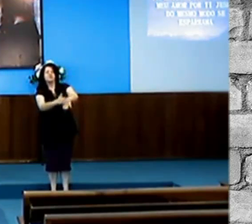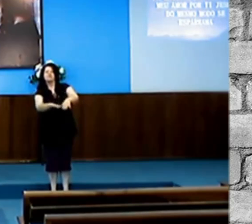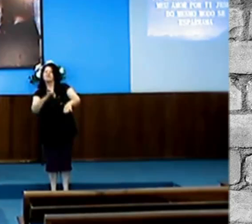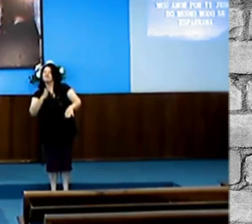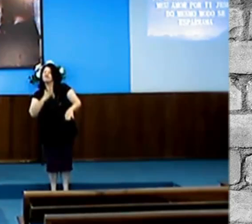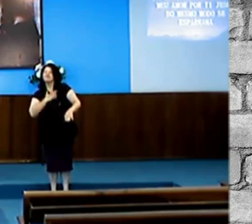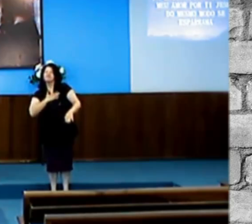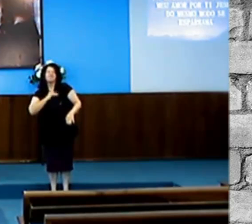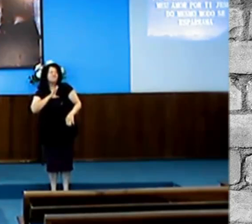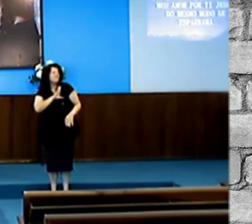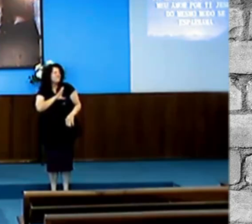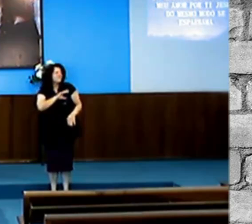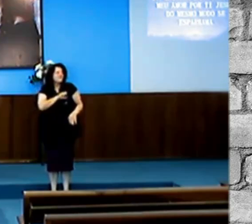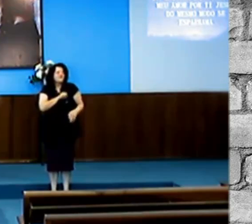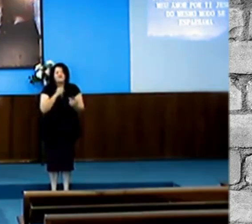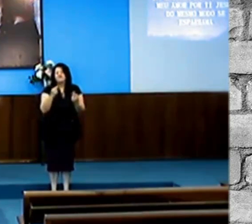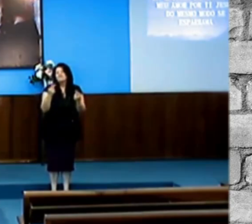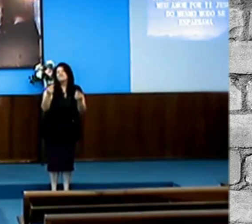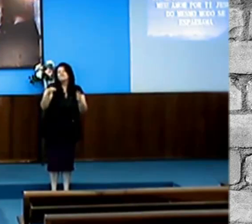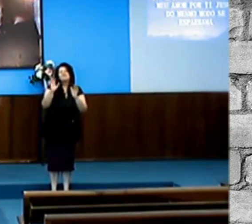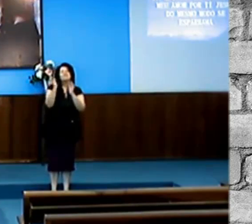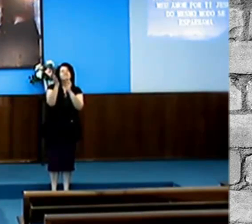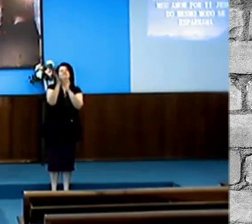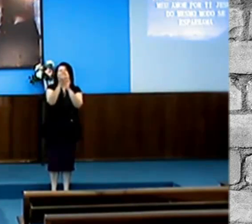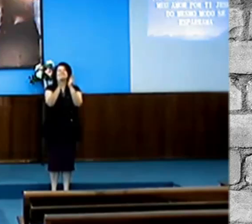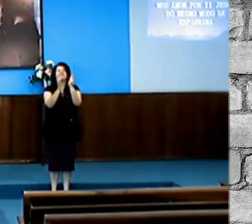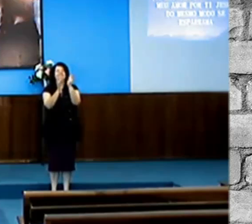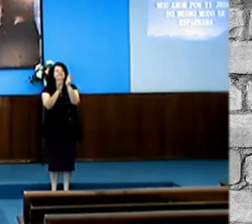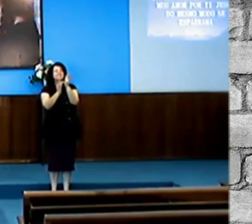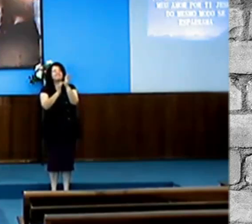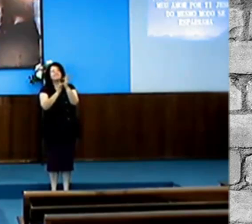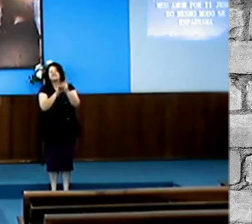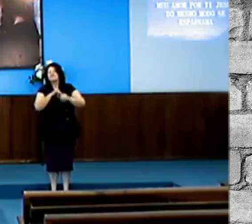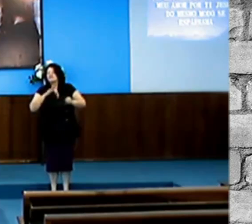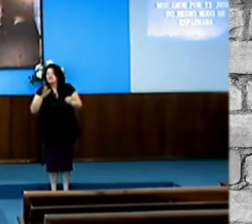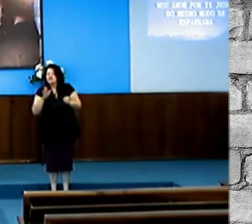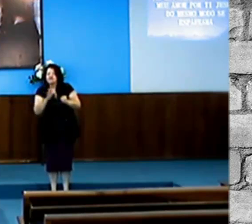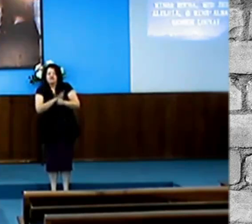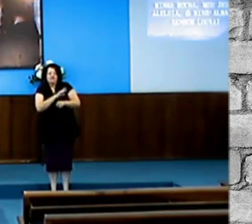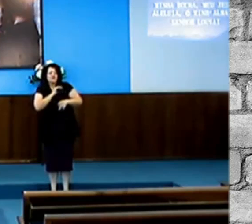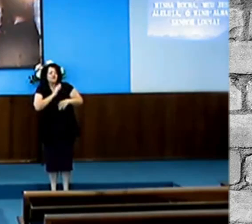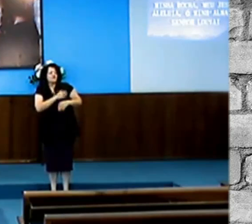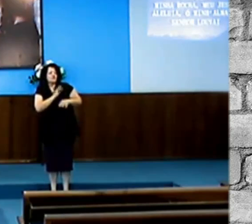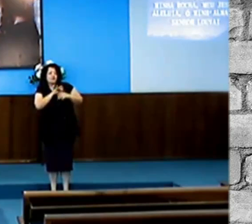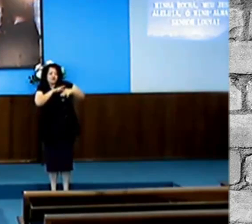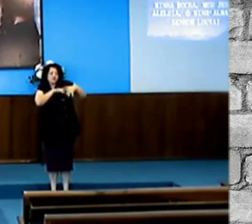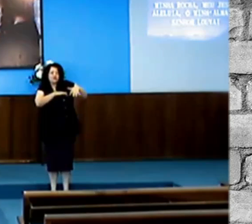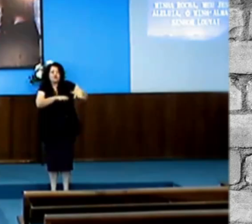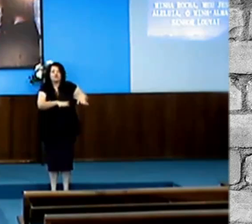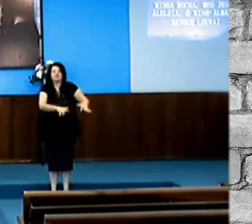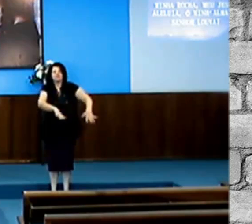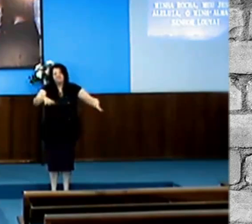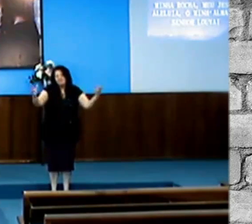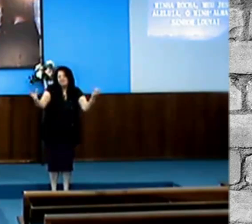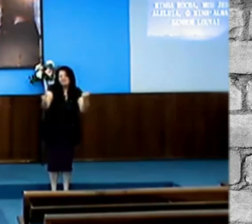meu amor por ti, Jesus, do mesmo modo se esparrama, se